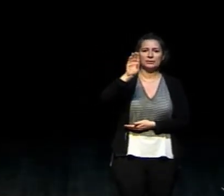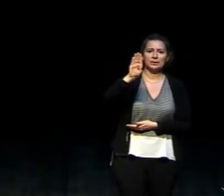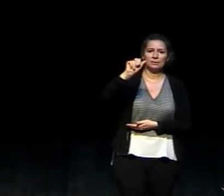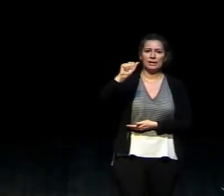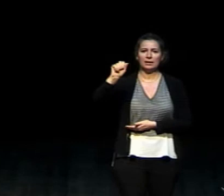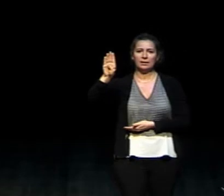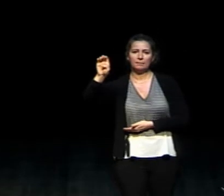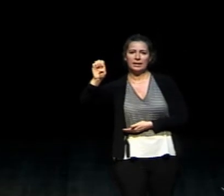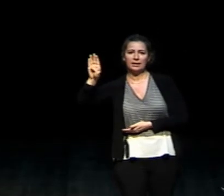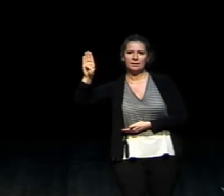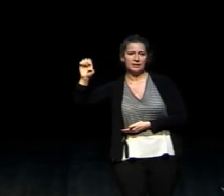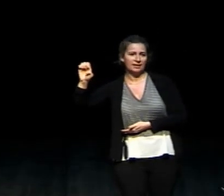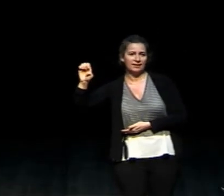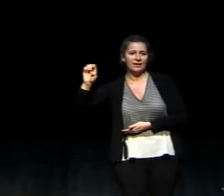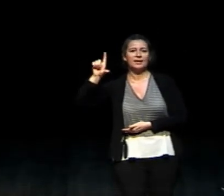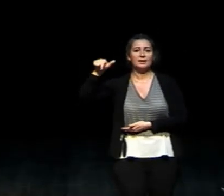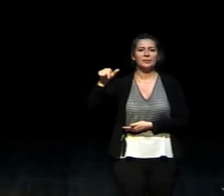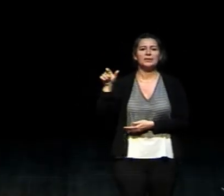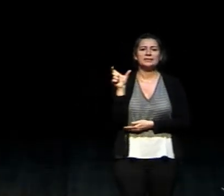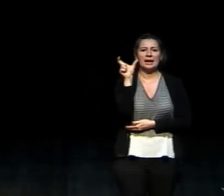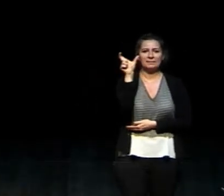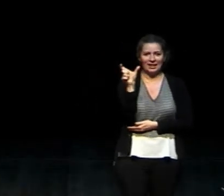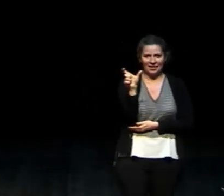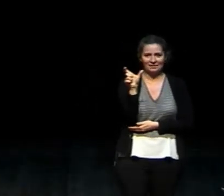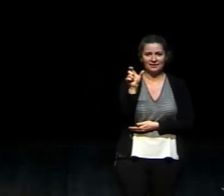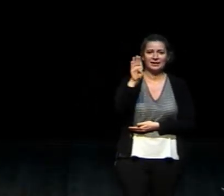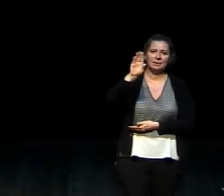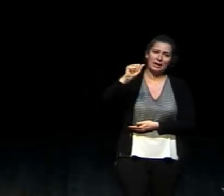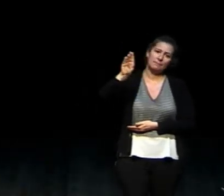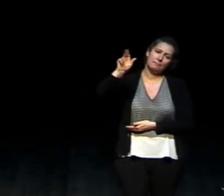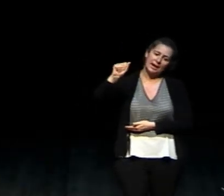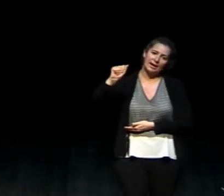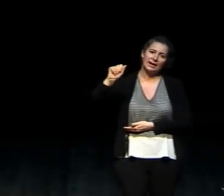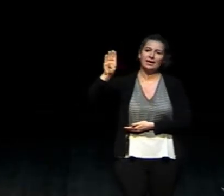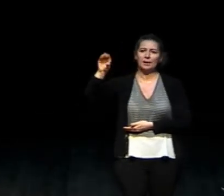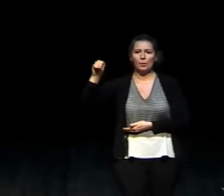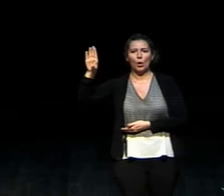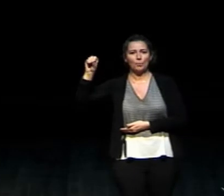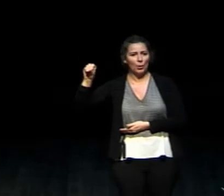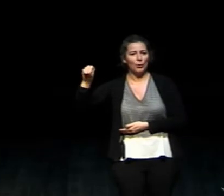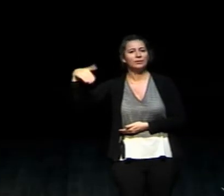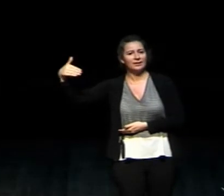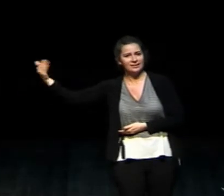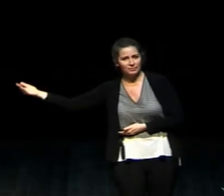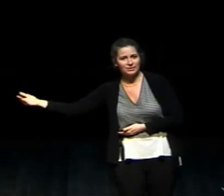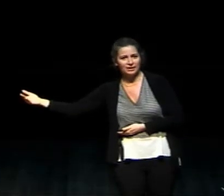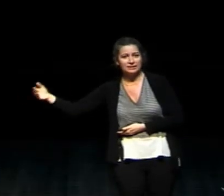D, primeiramente o alfabeto. Então ele ia trabalhando letras, depois essas letras articulavam com outras e